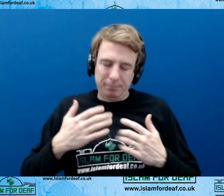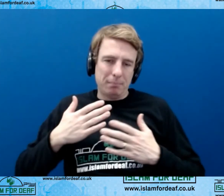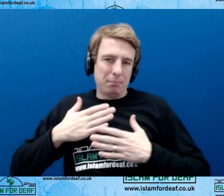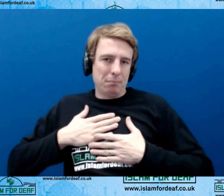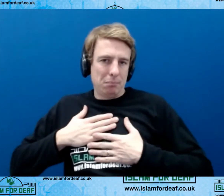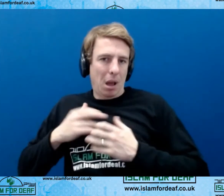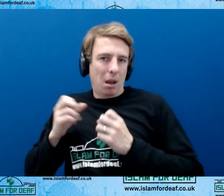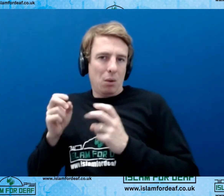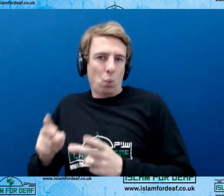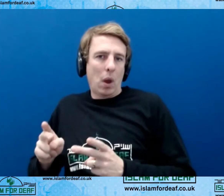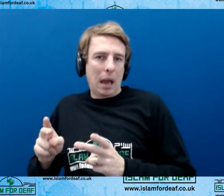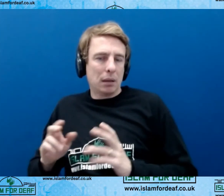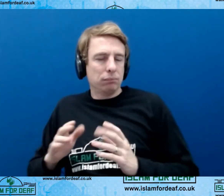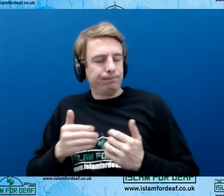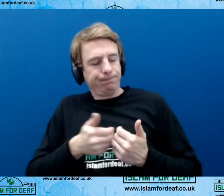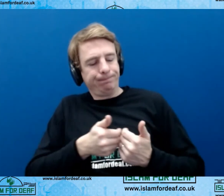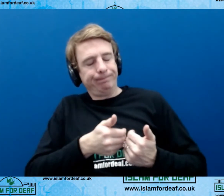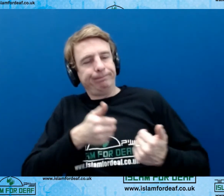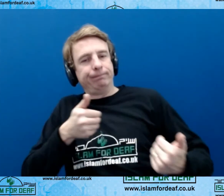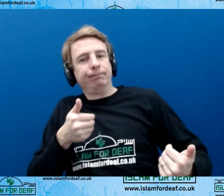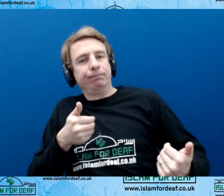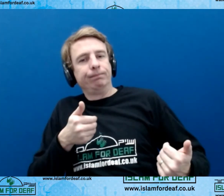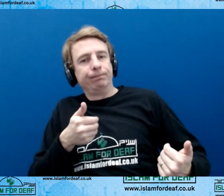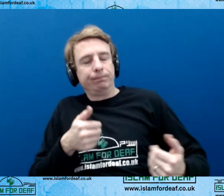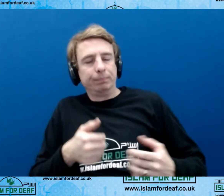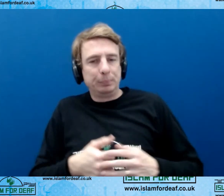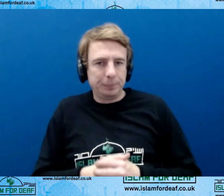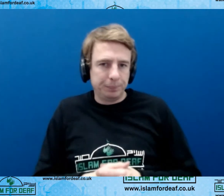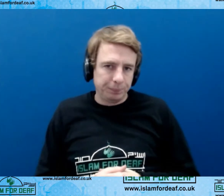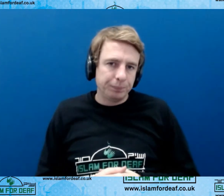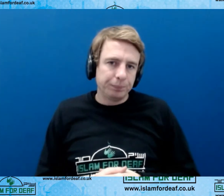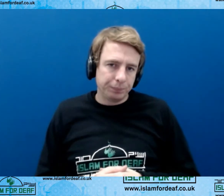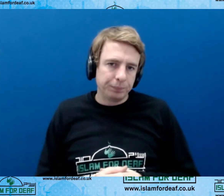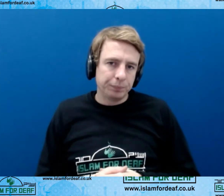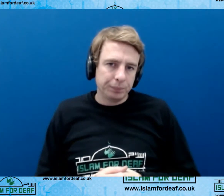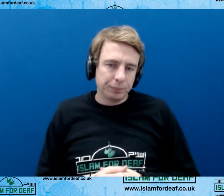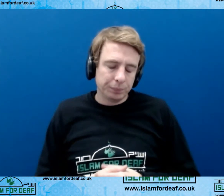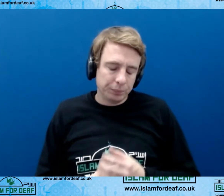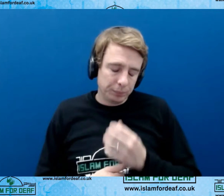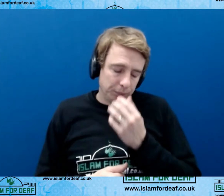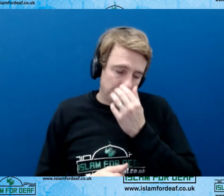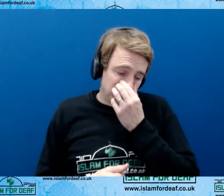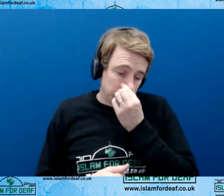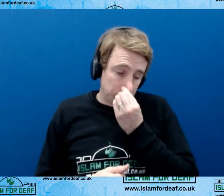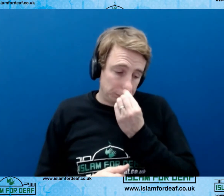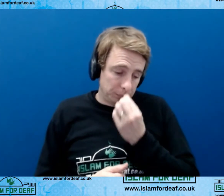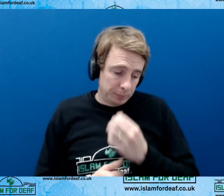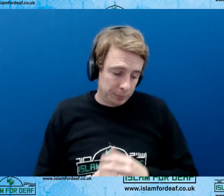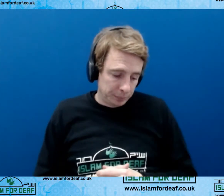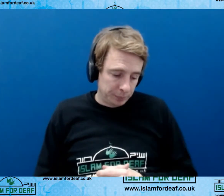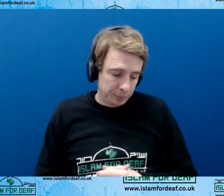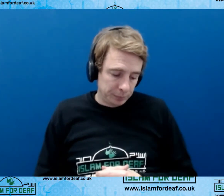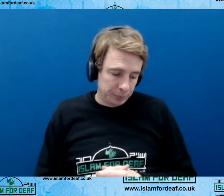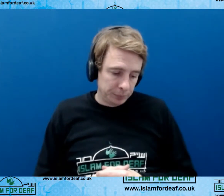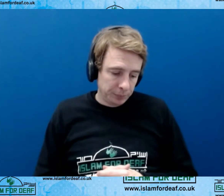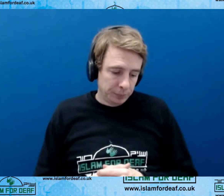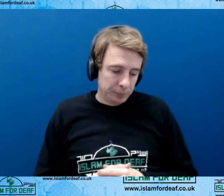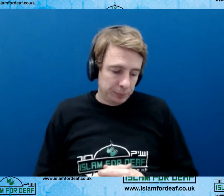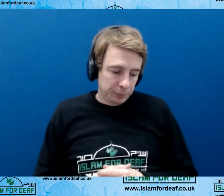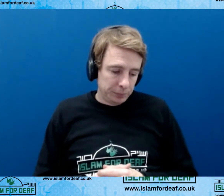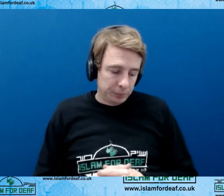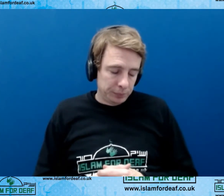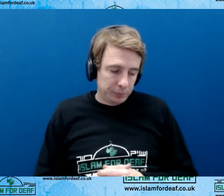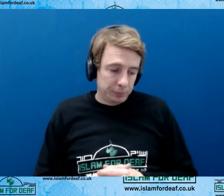وبراءة من الأصنام والأوثان التي يعبدونها. And it's also a declaration of